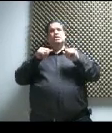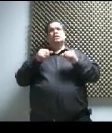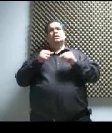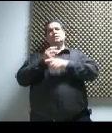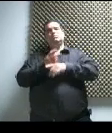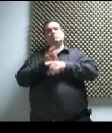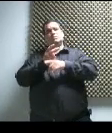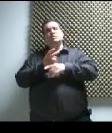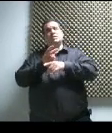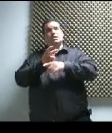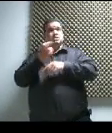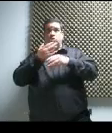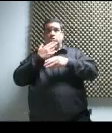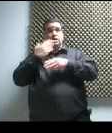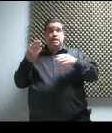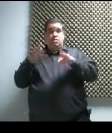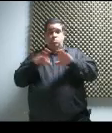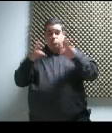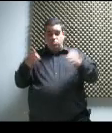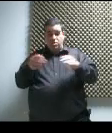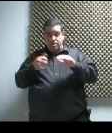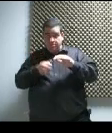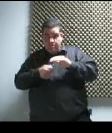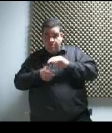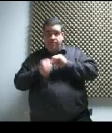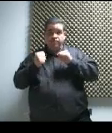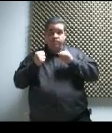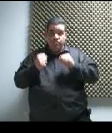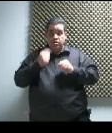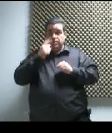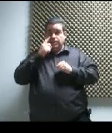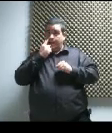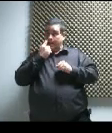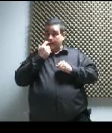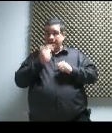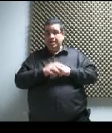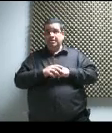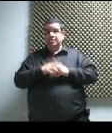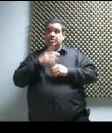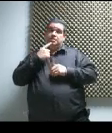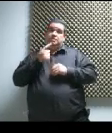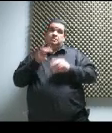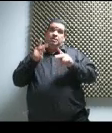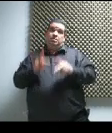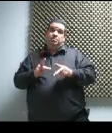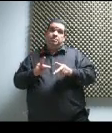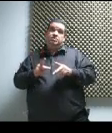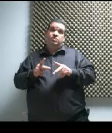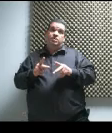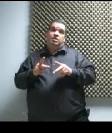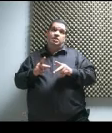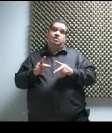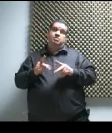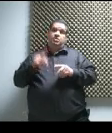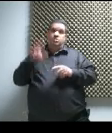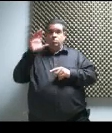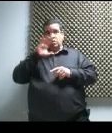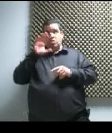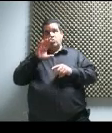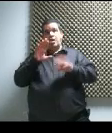un mueble fuerte donde tú te puedas resguardar, pues generalmente se le indica a la persona que vaya hacia una pared